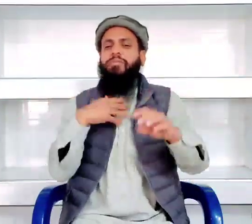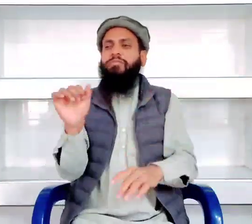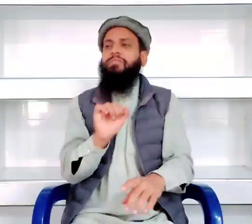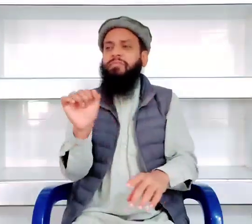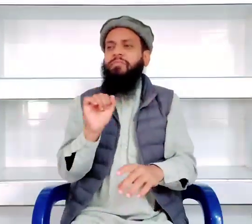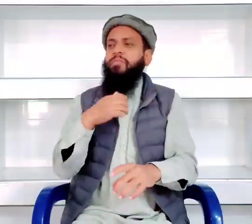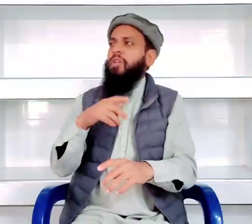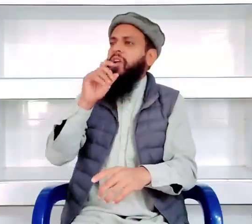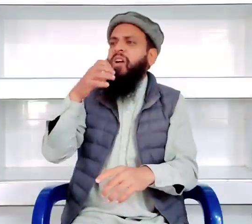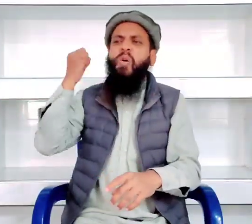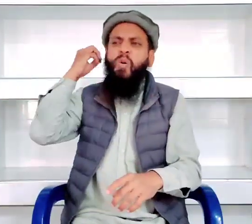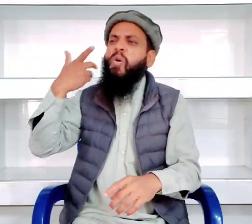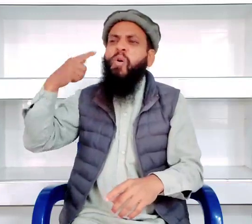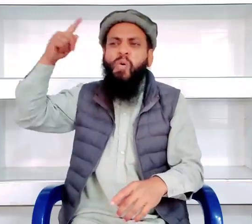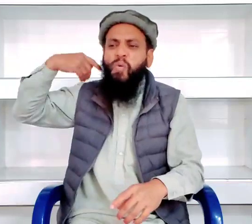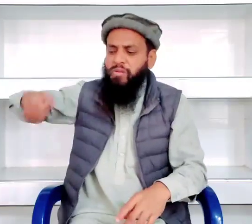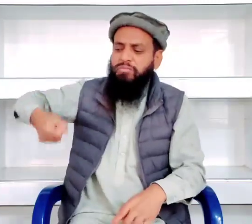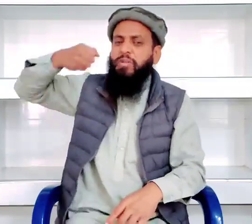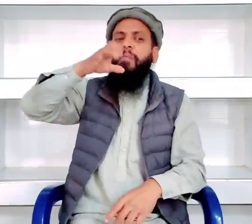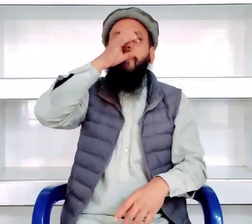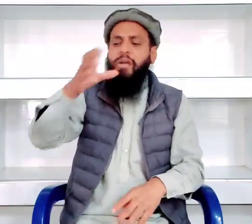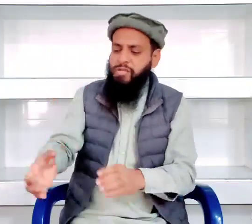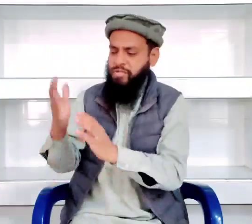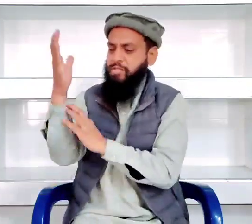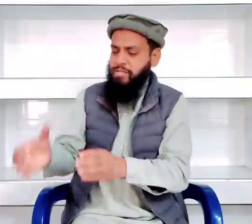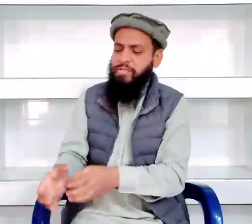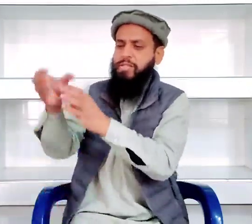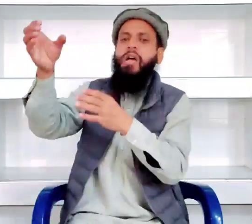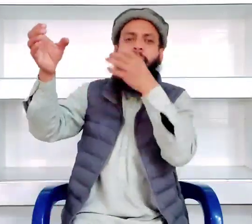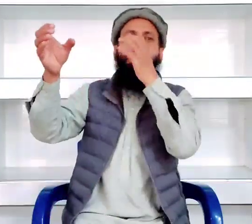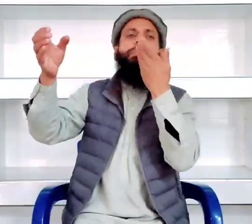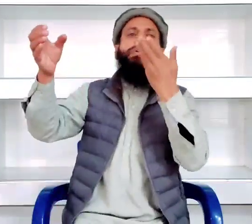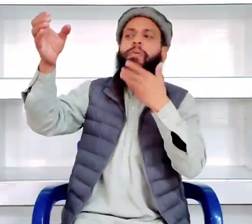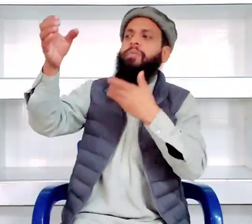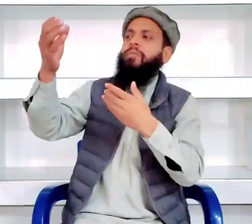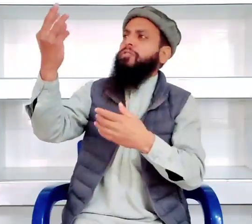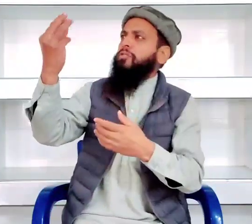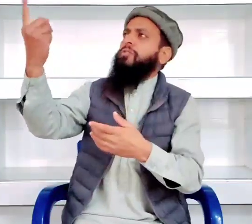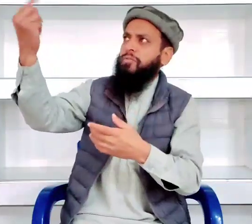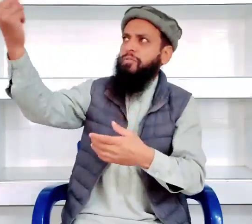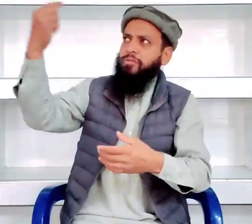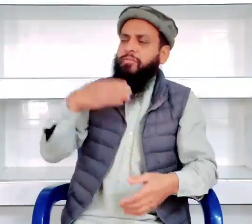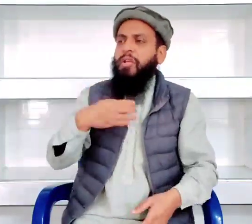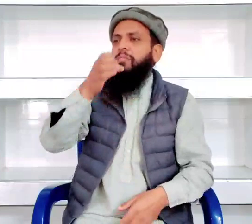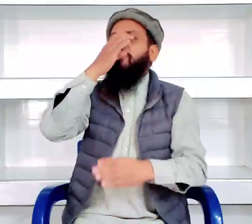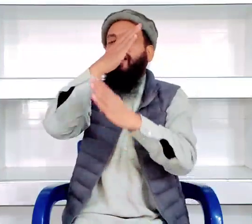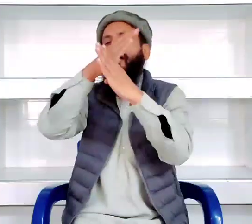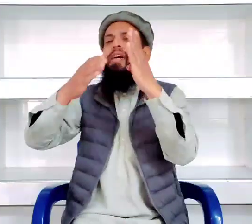صلی اللہ علیہ وسلم نے نہا رسول اللہ صلی اللہ علیہ وسلم ان بیستامہ کے